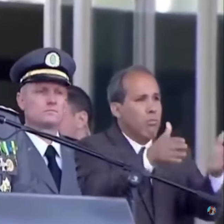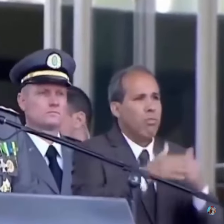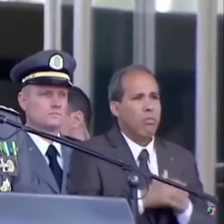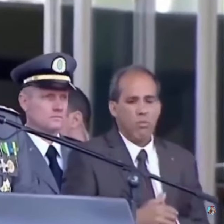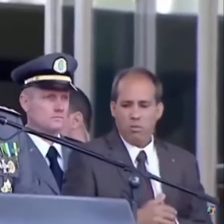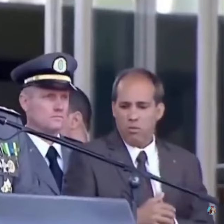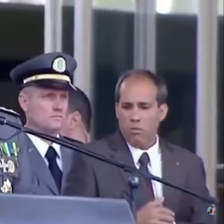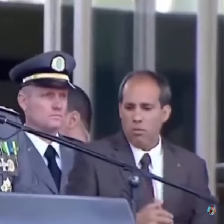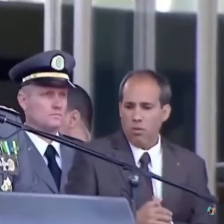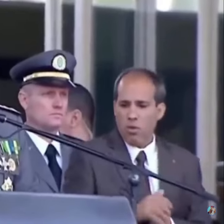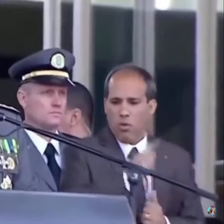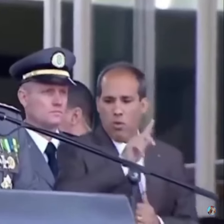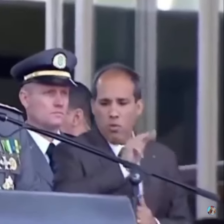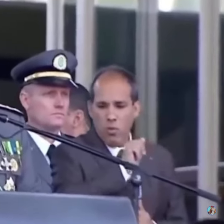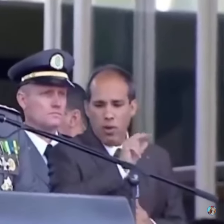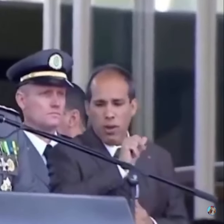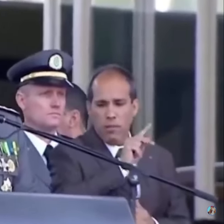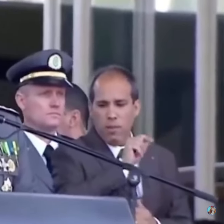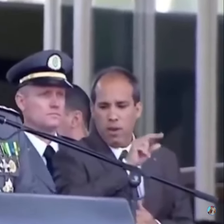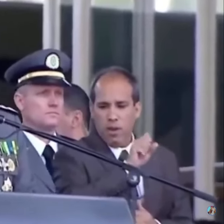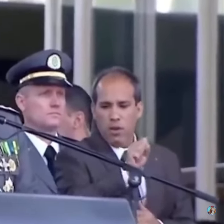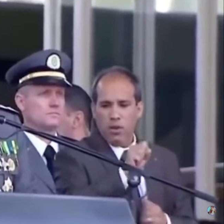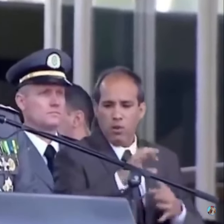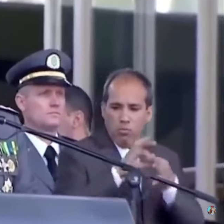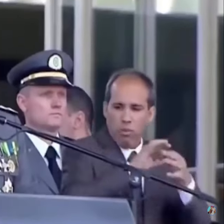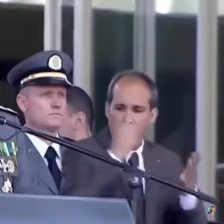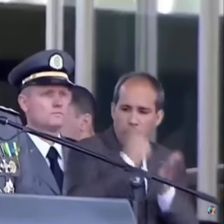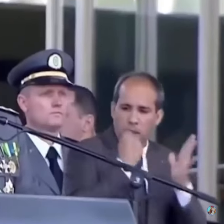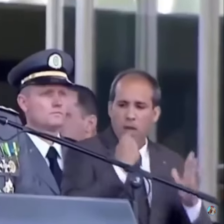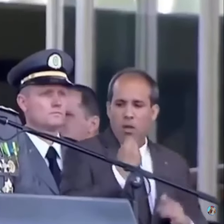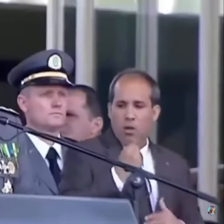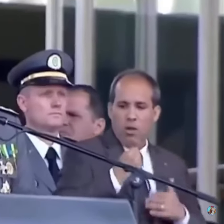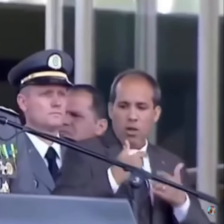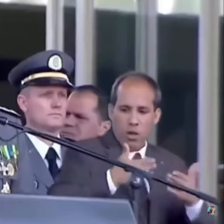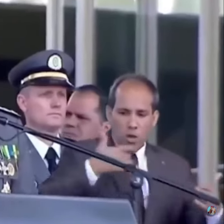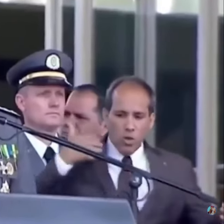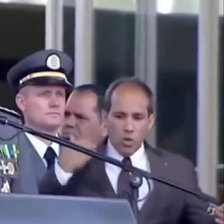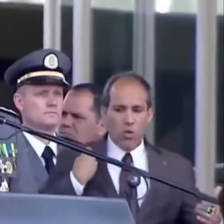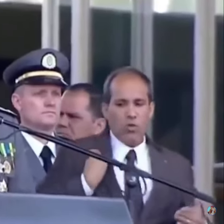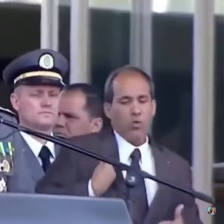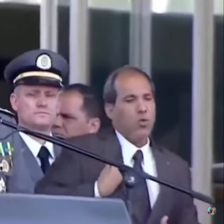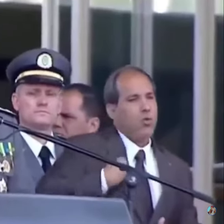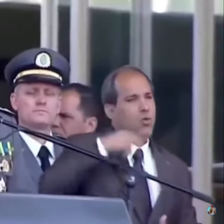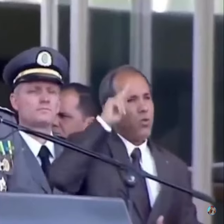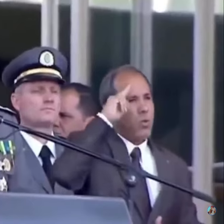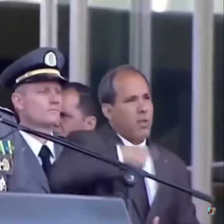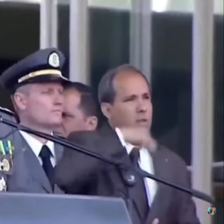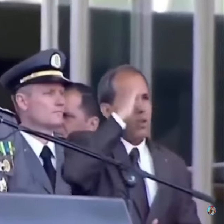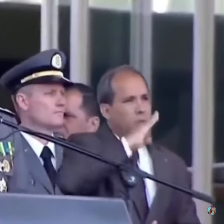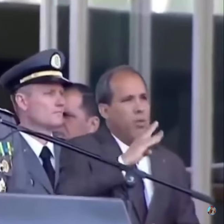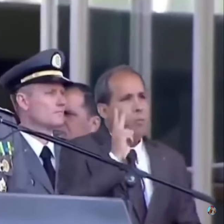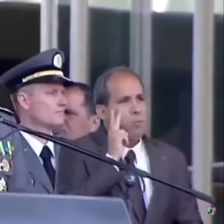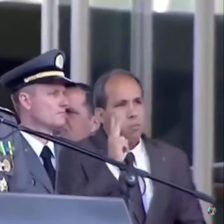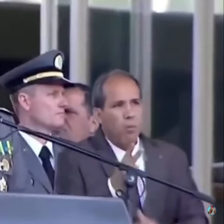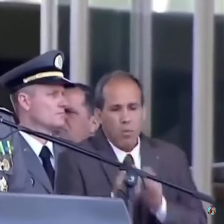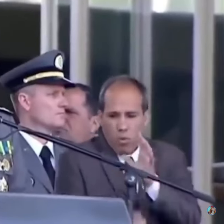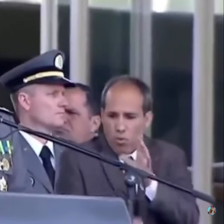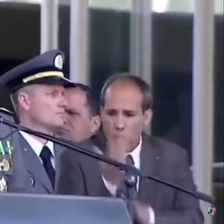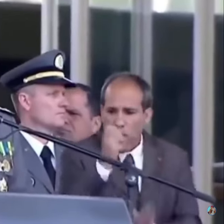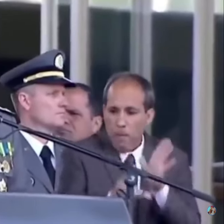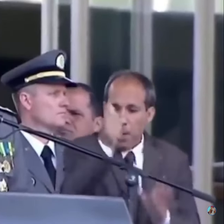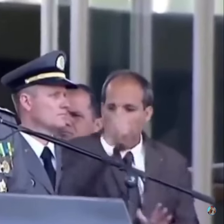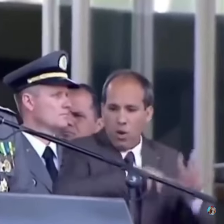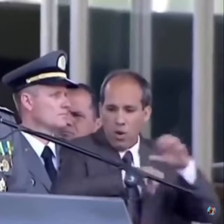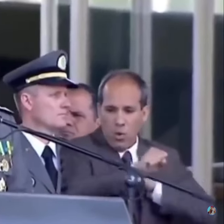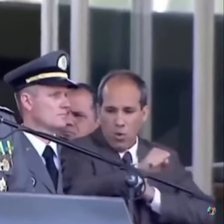Guararapes, cujos feitos marcaram a gênese do Exército Brasileiro. Ali surgiram nossos primeiros